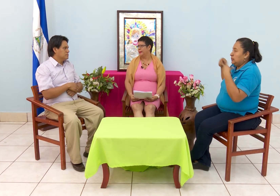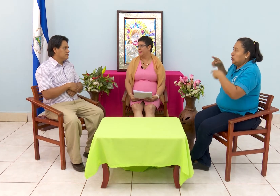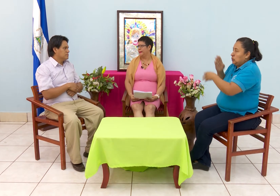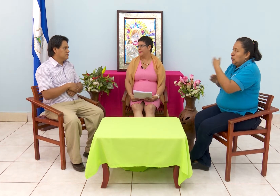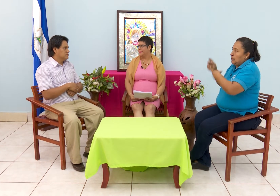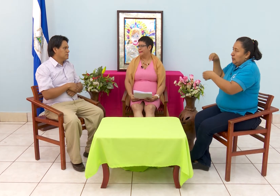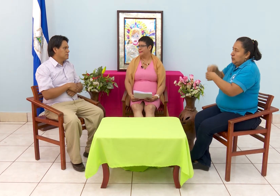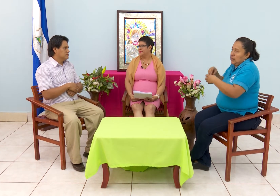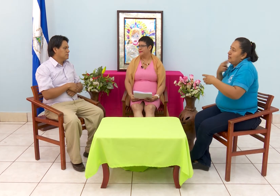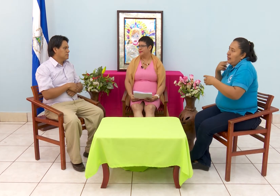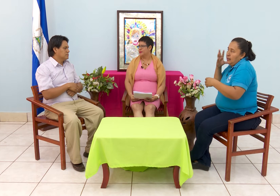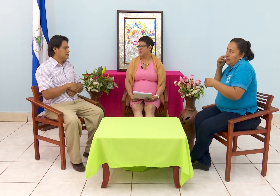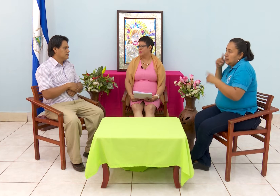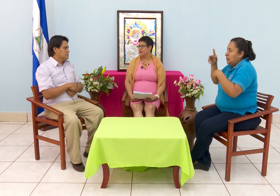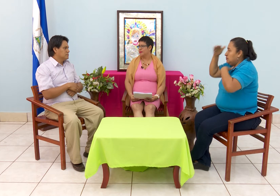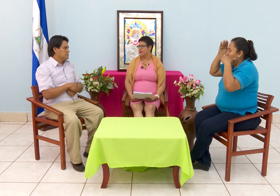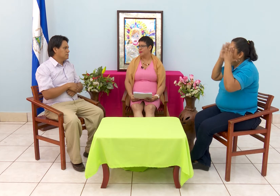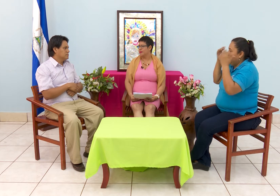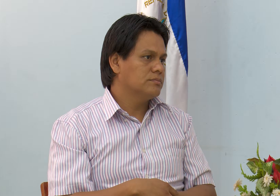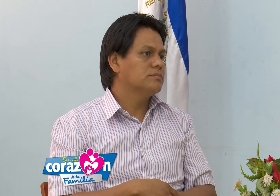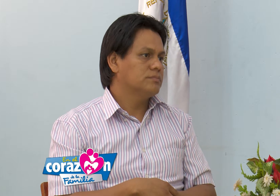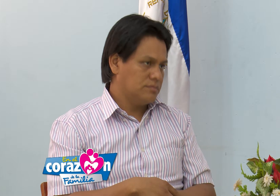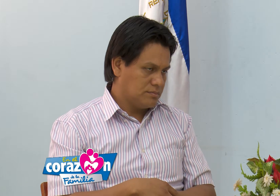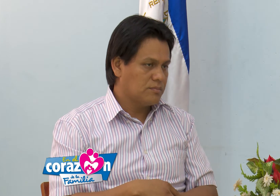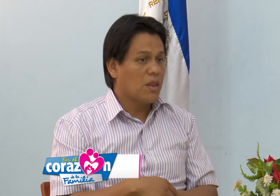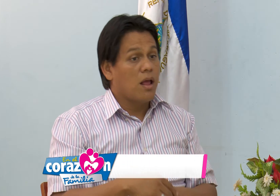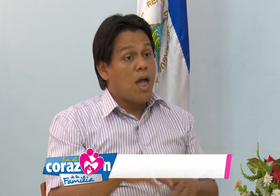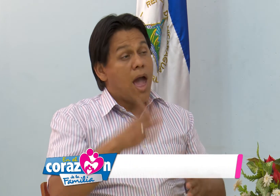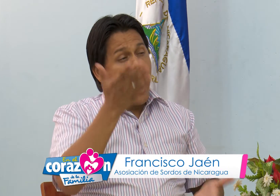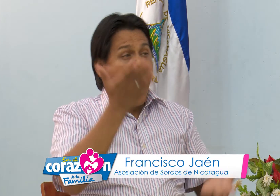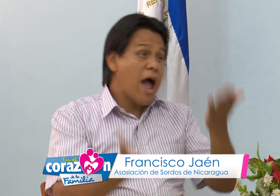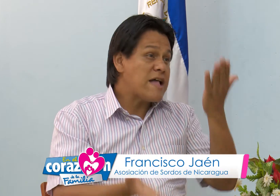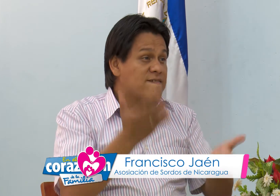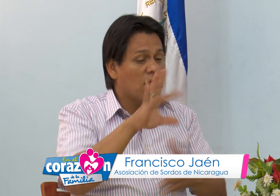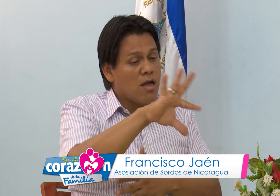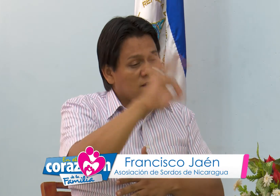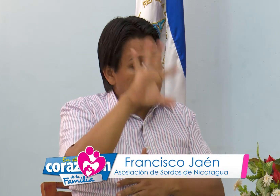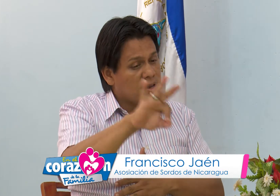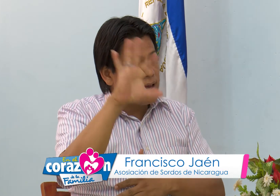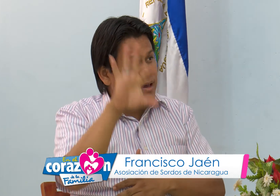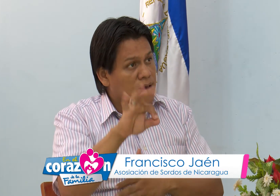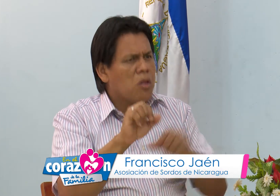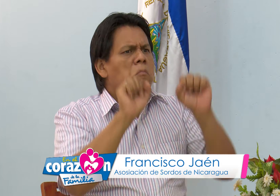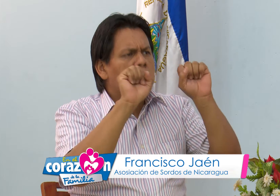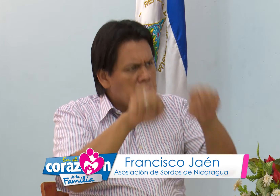Sí. Sí, algunas veces un poco de